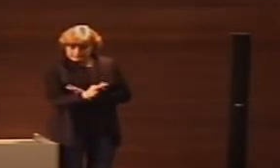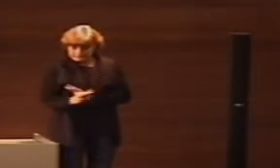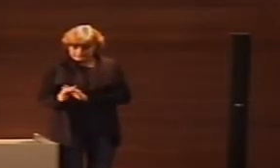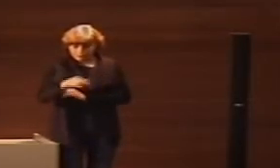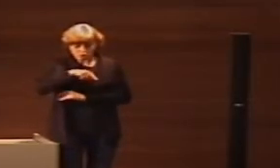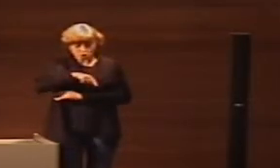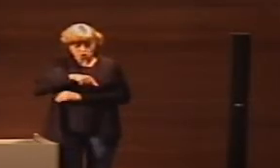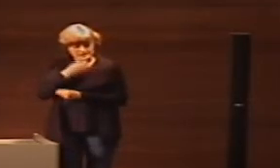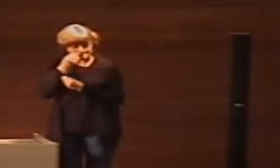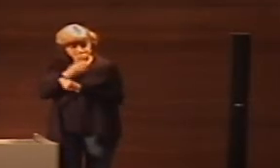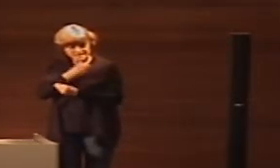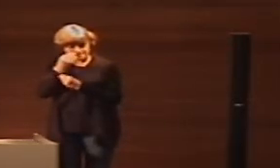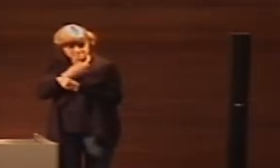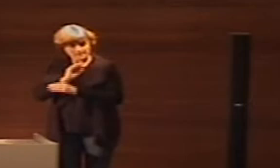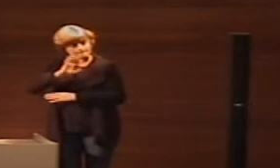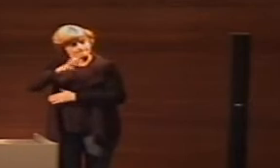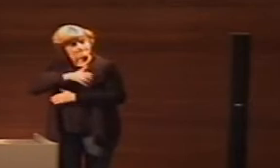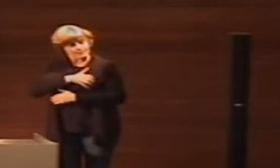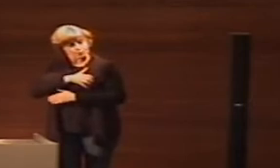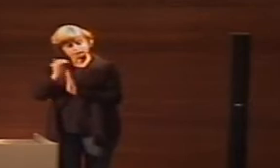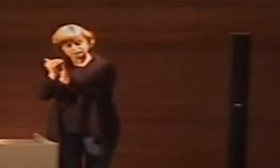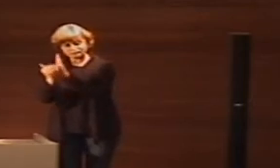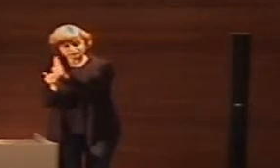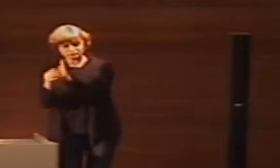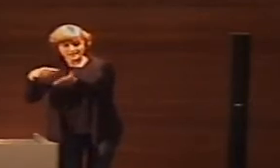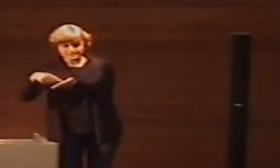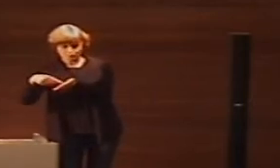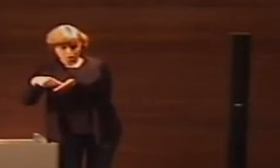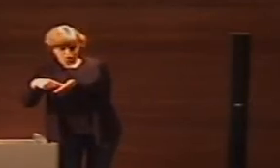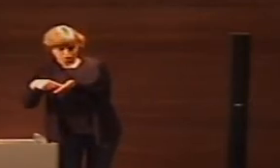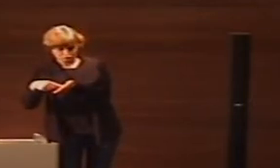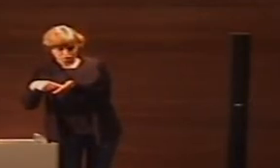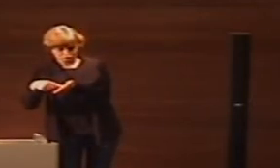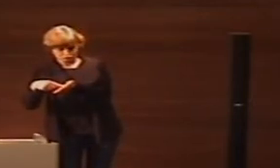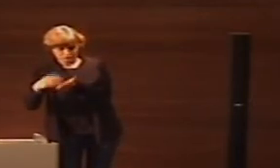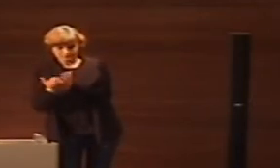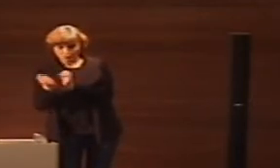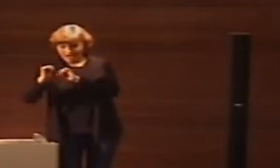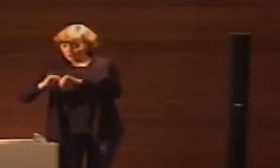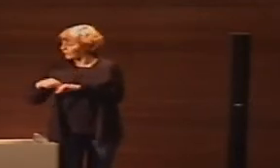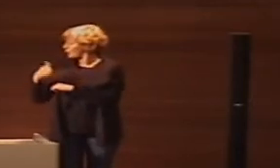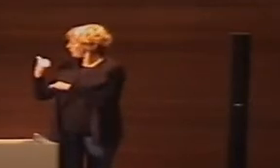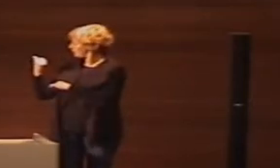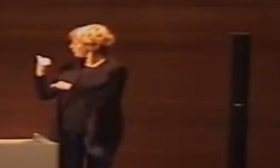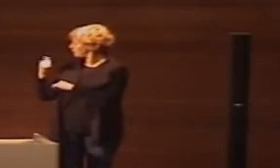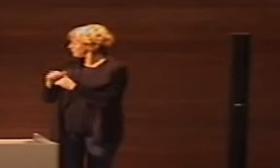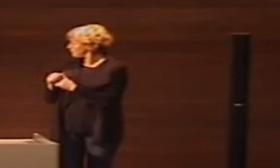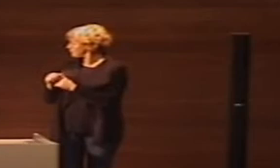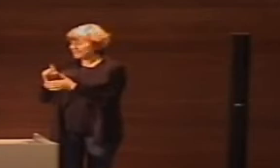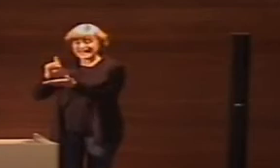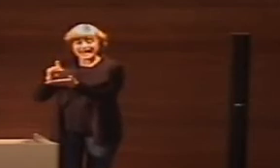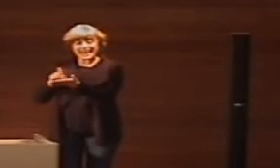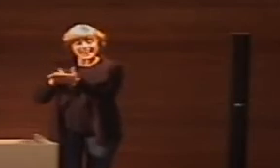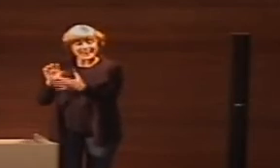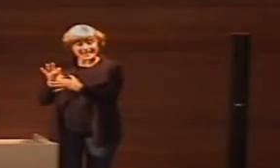nada implantar el sistema, pero los diferentes ayuntamientos sí tienen un incentivo para hacerlo. Aquí en este link hay un modelo de